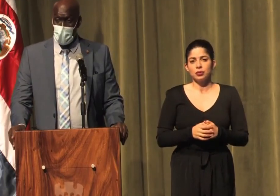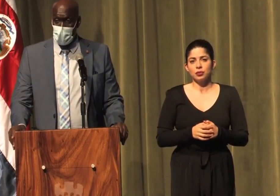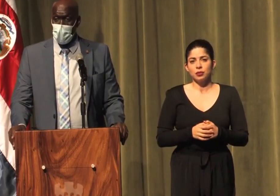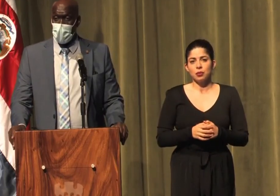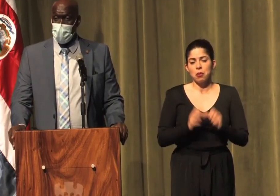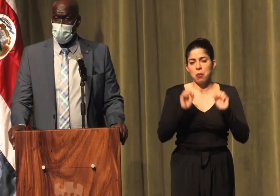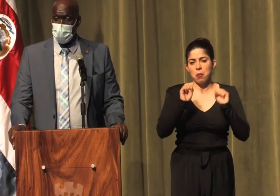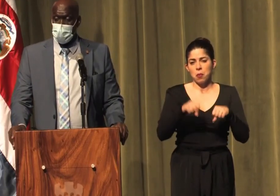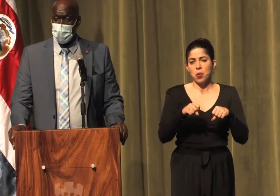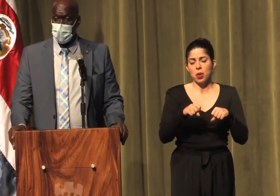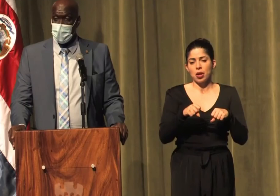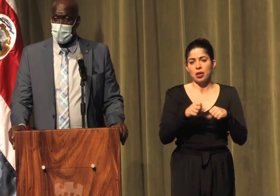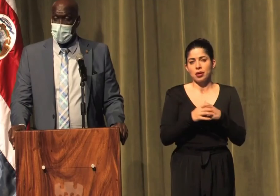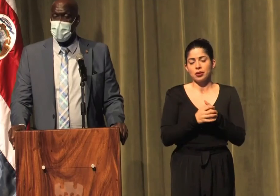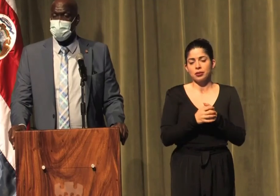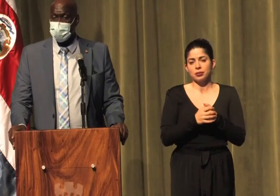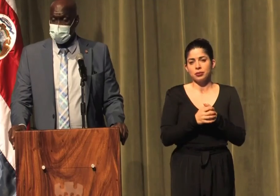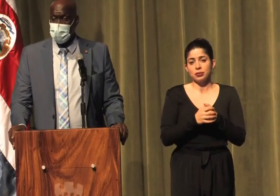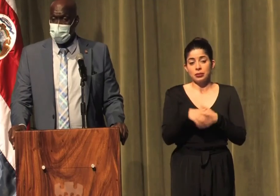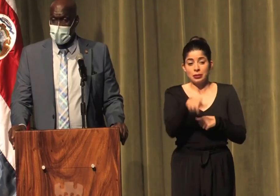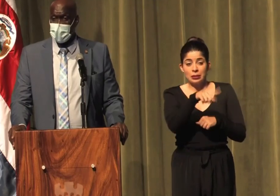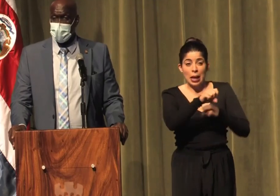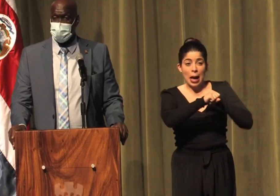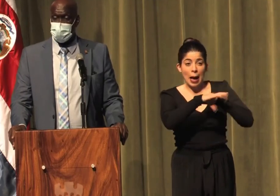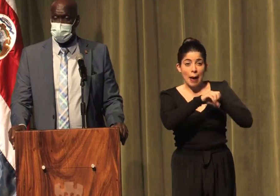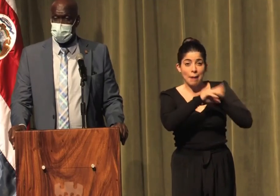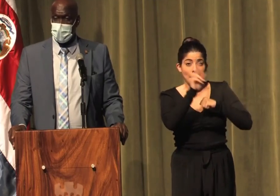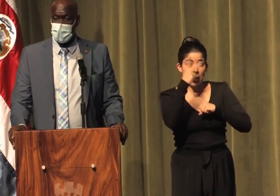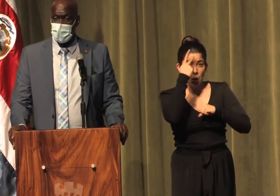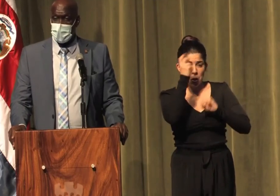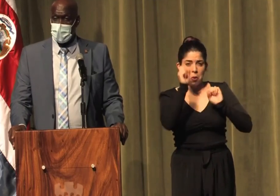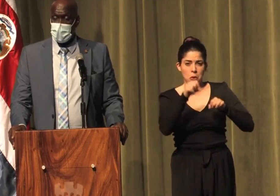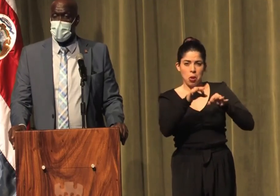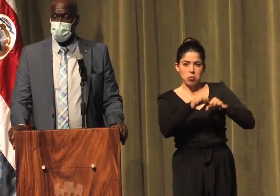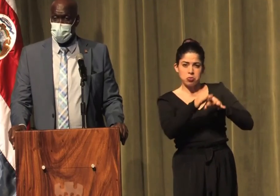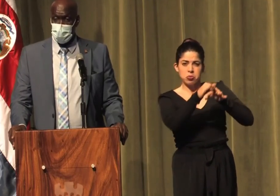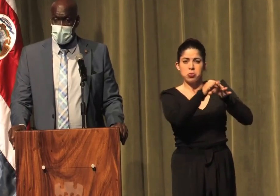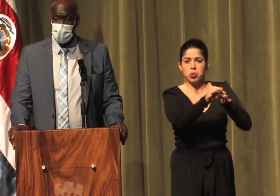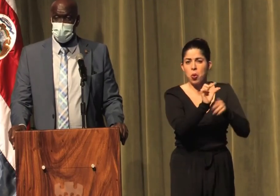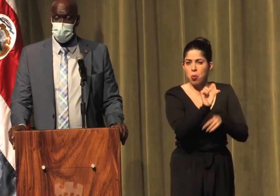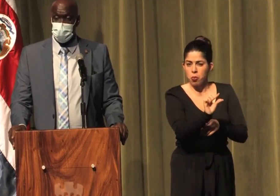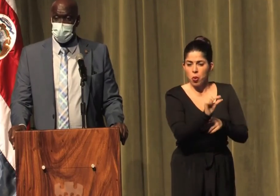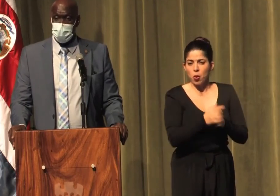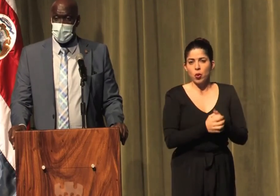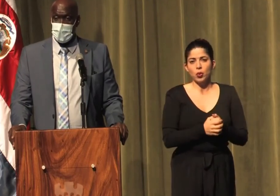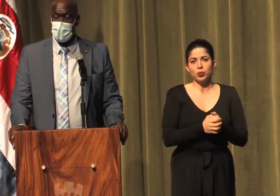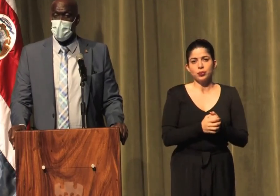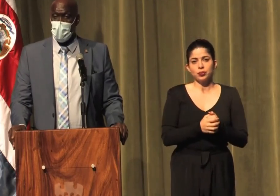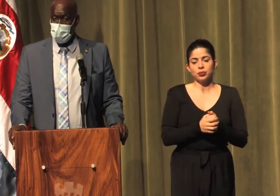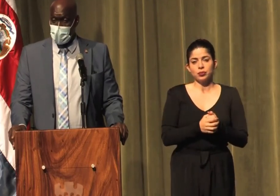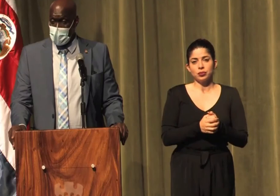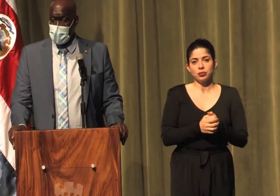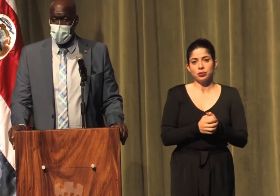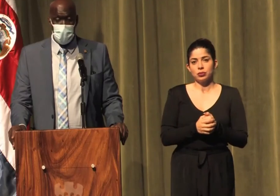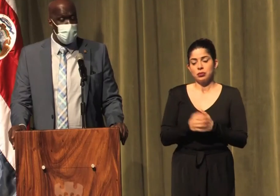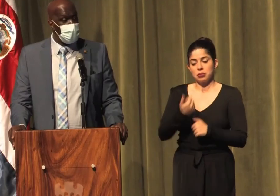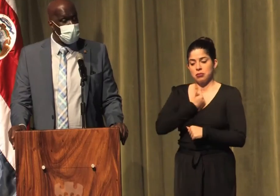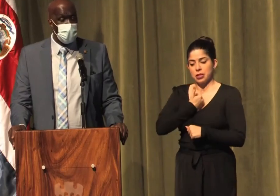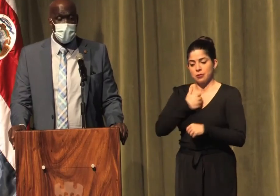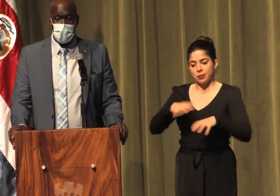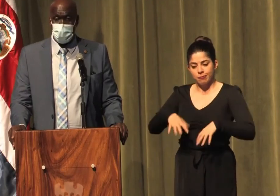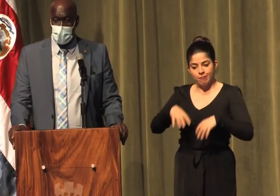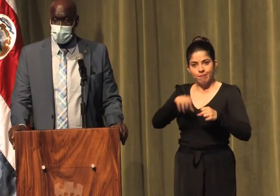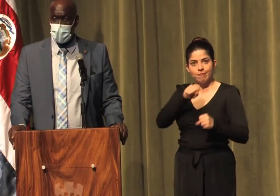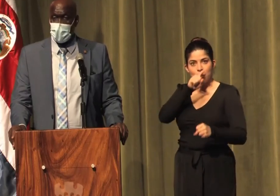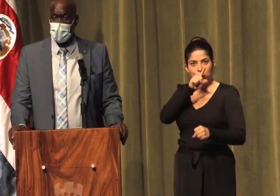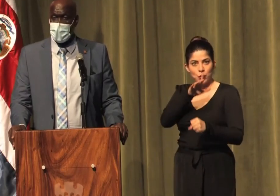un poco esas campañas y asumir el compromiso